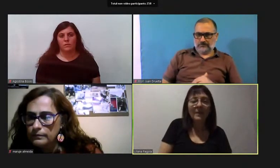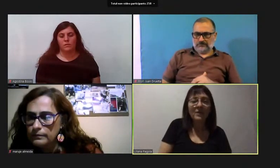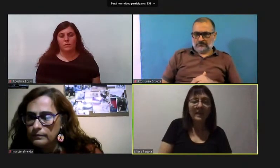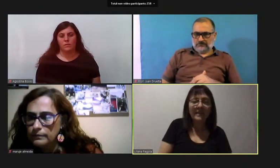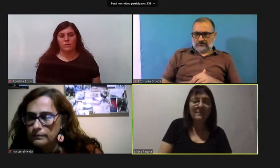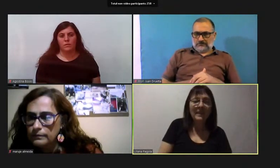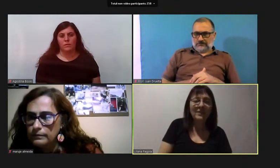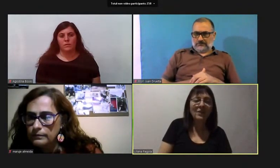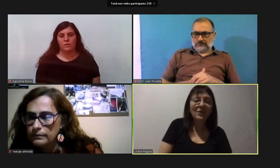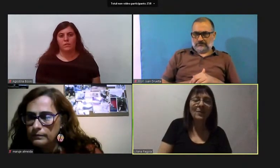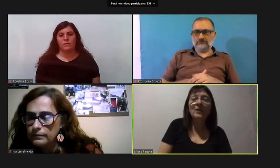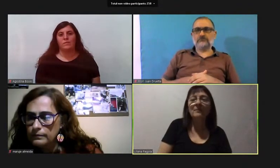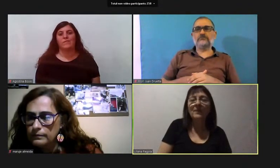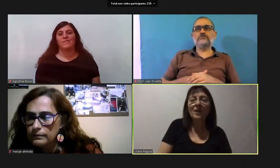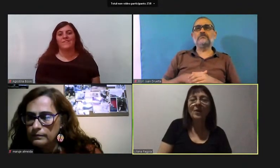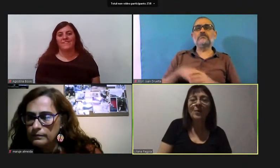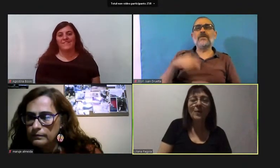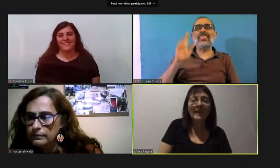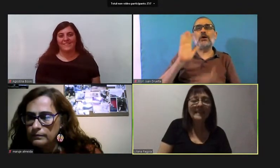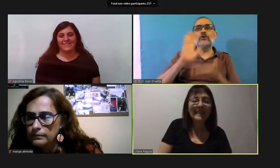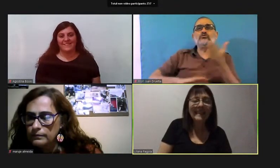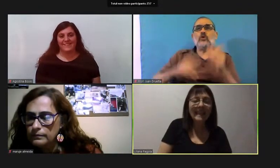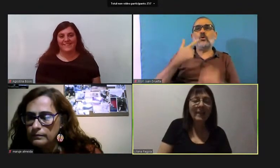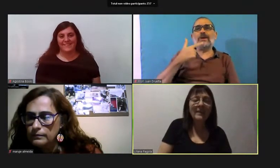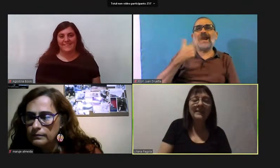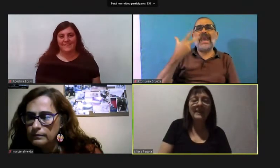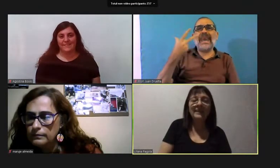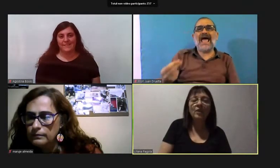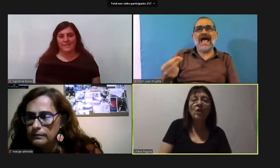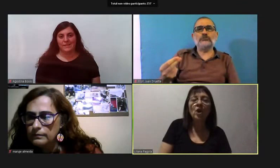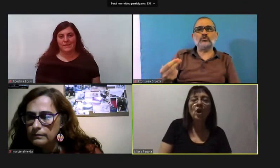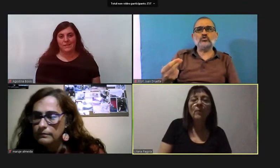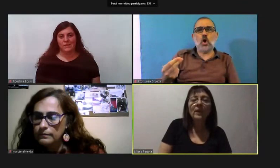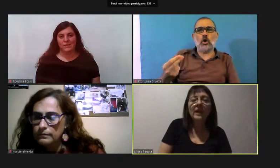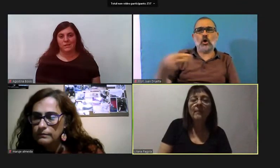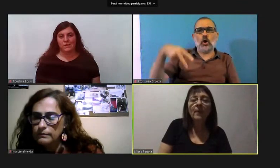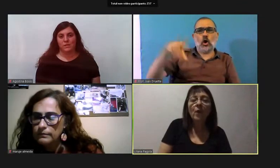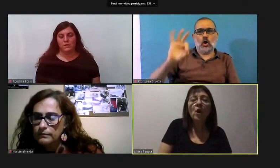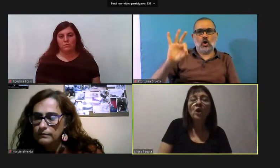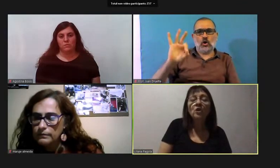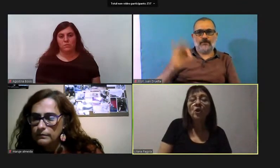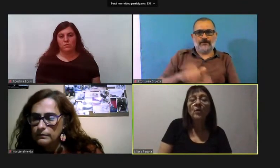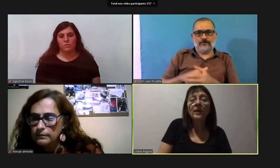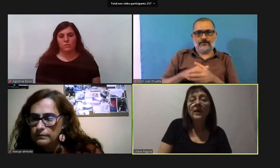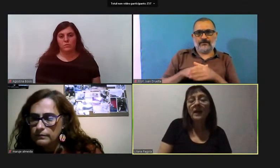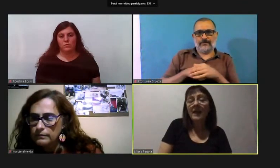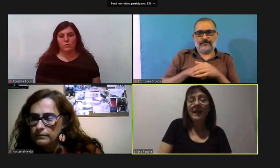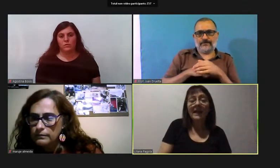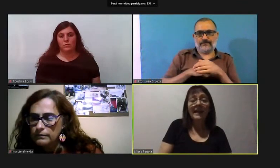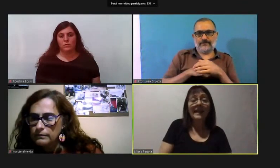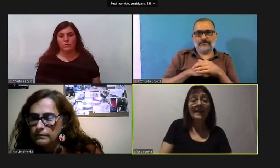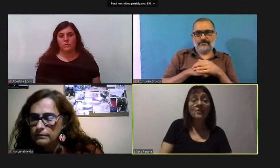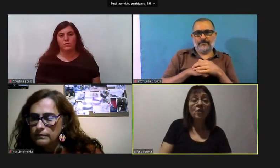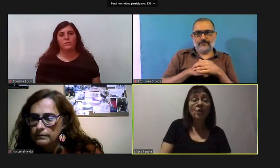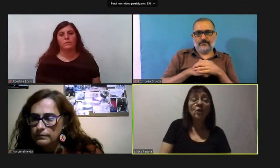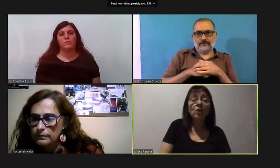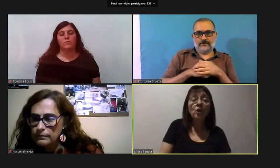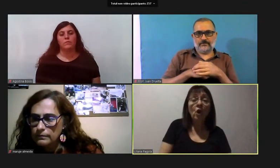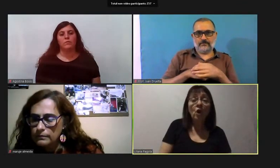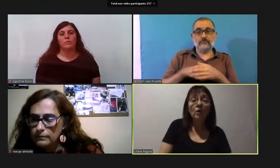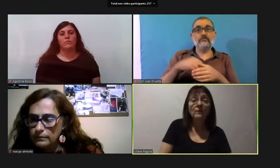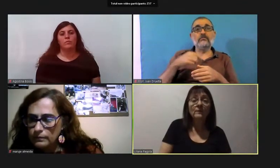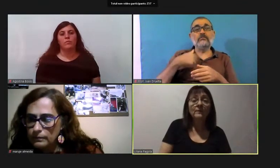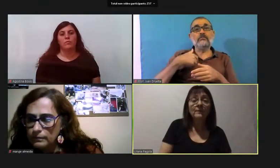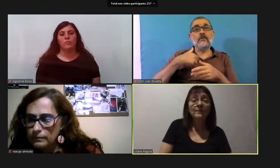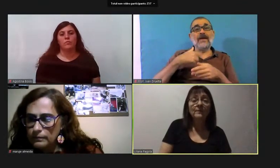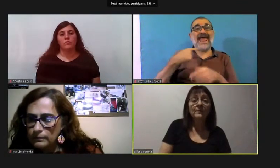las personas que están mirando, bueno, lo pueden entender claramente ¿no? Por ejemplo, sobre la negación,